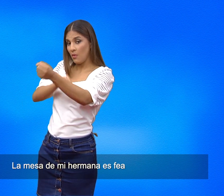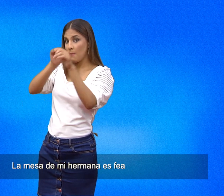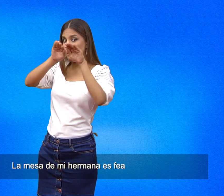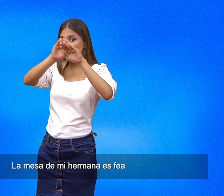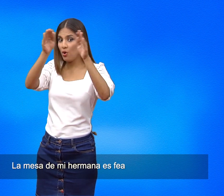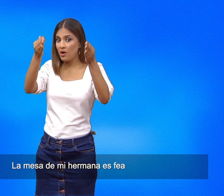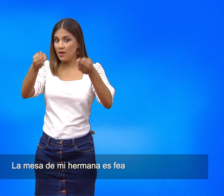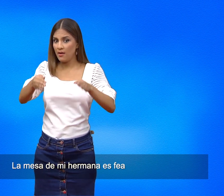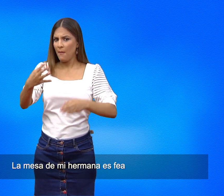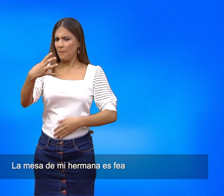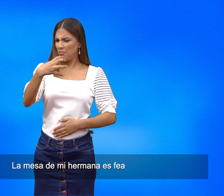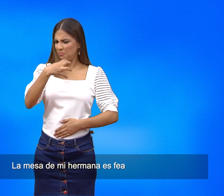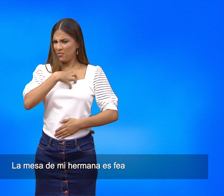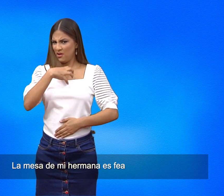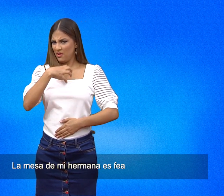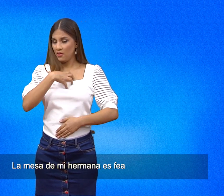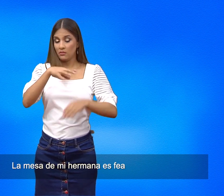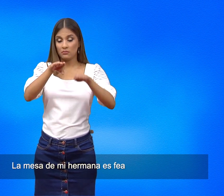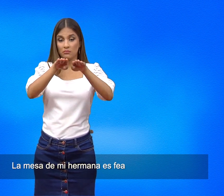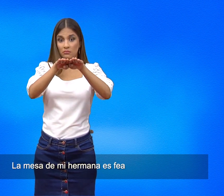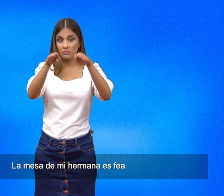la mesa de mi hermana es fea